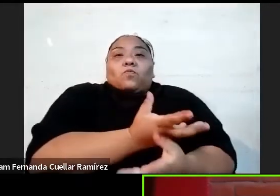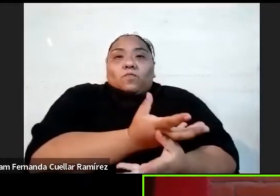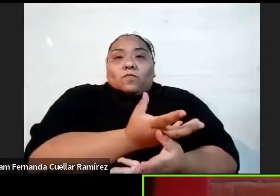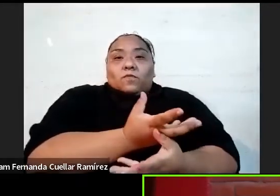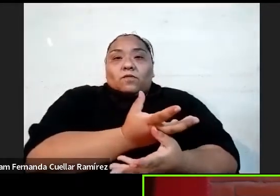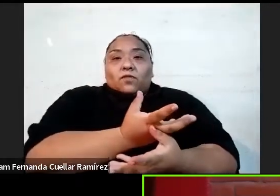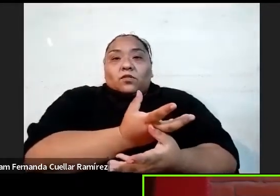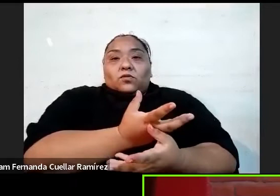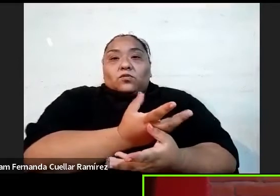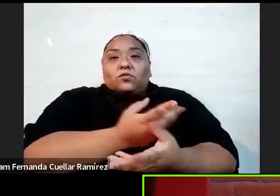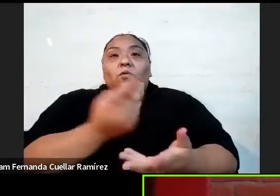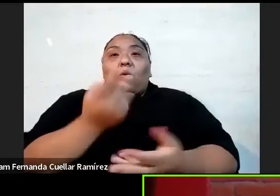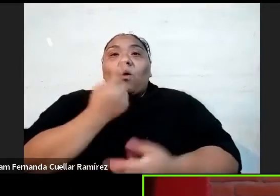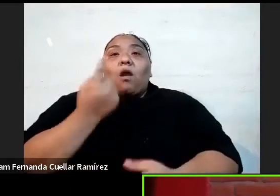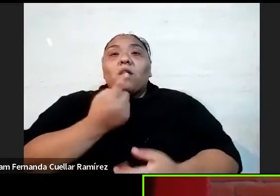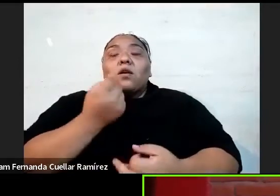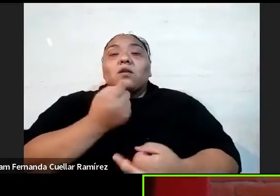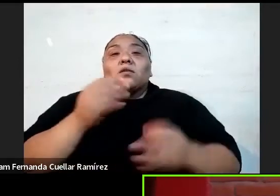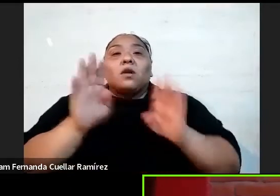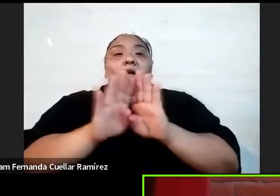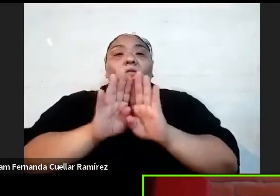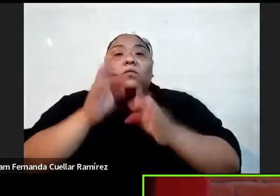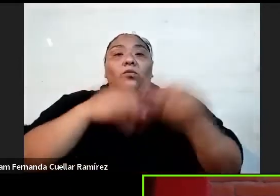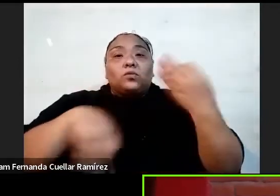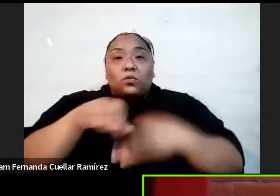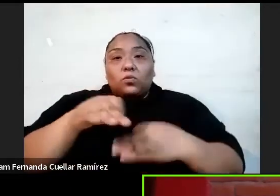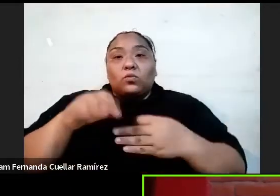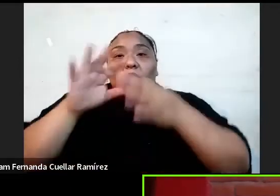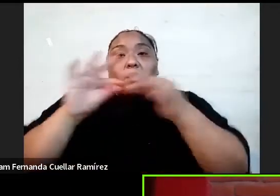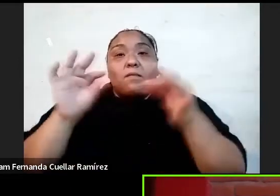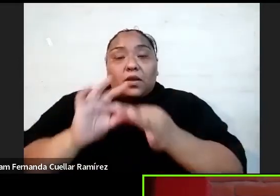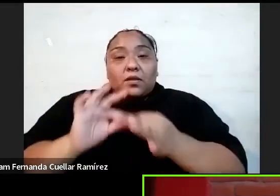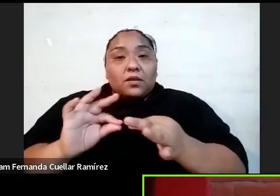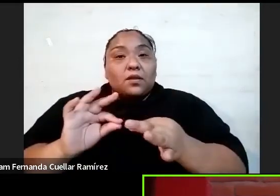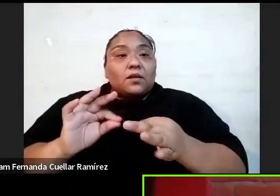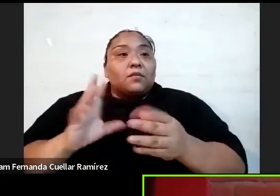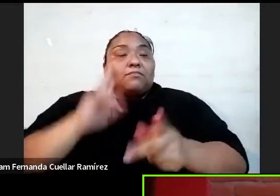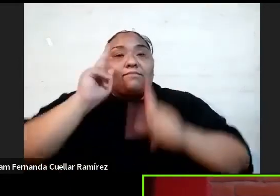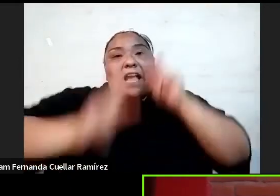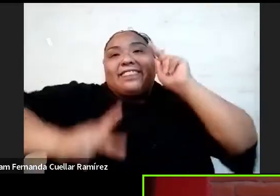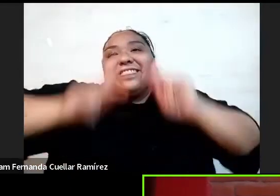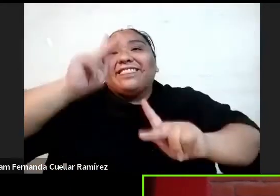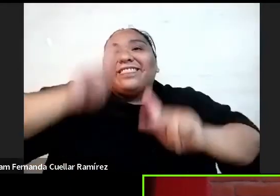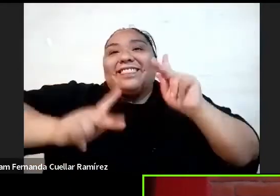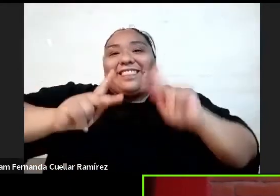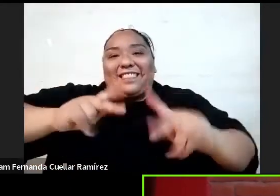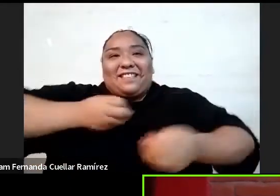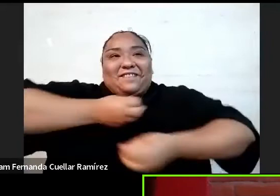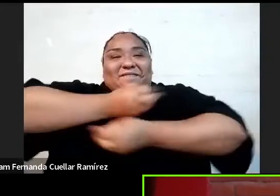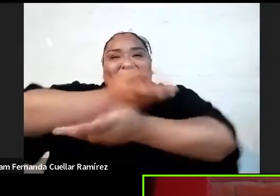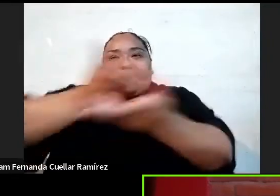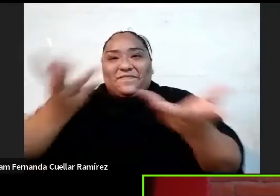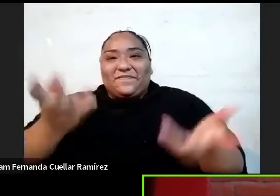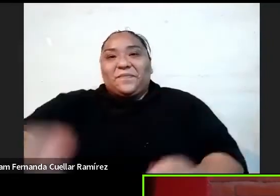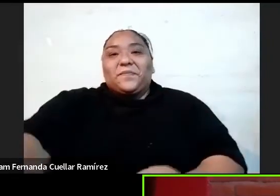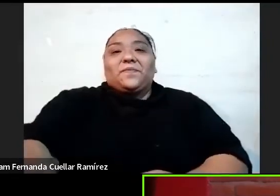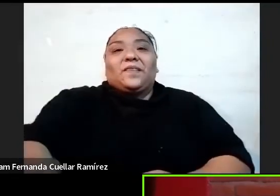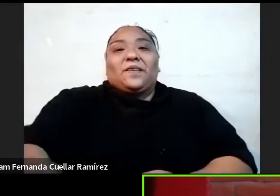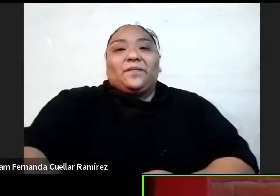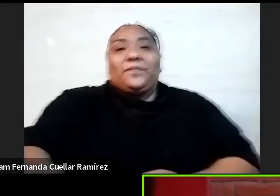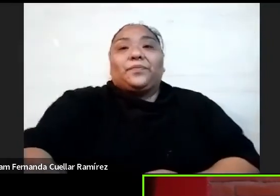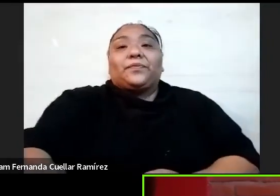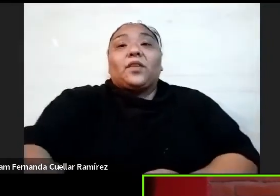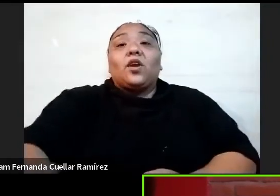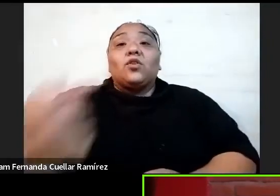en la que es como si estuviera platicando las cosas, porque lo que quiero principalmente con mis textos, ya sean poemas, cuentos o